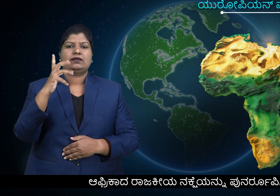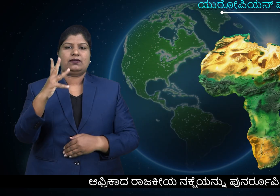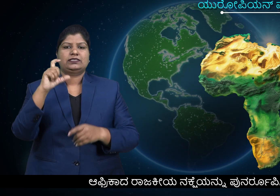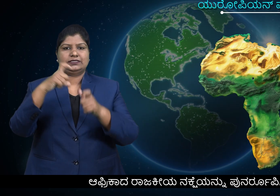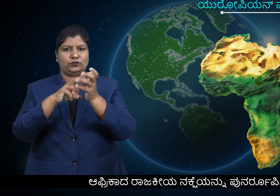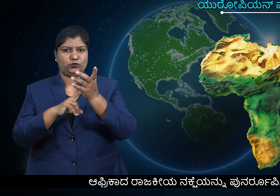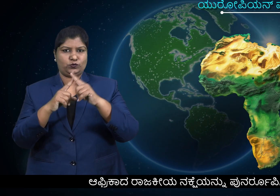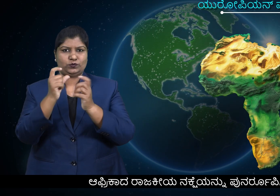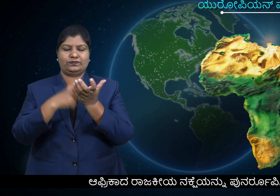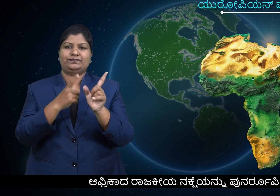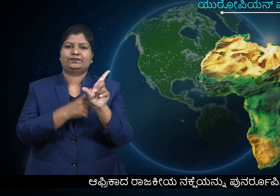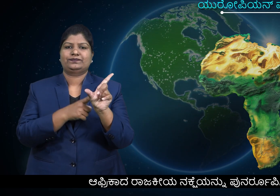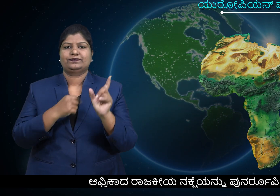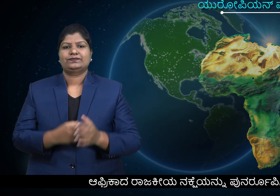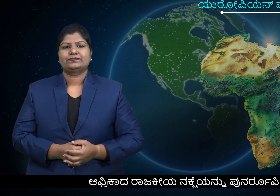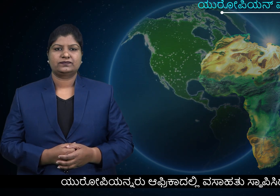ನಕ್ಷೆಯನ್ನು ಪುನರ್ರೂಪಿಸಿತು.